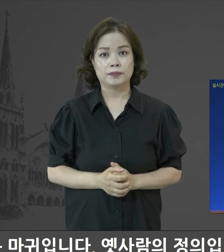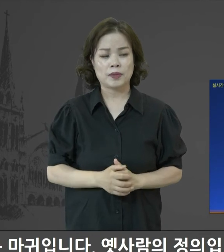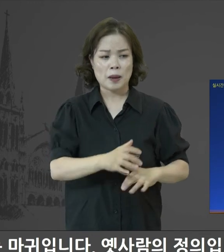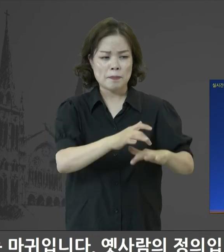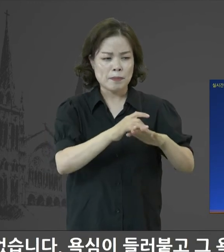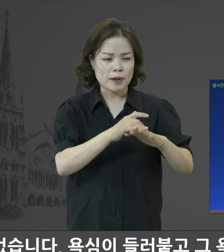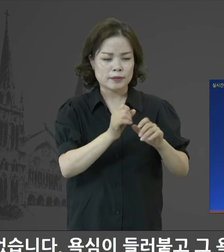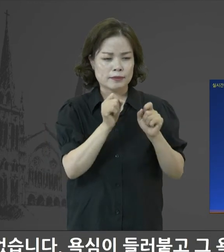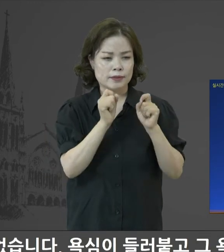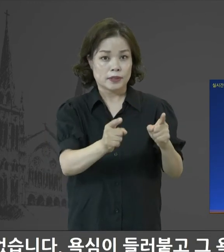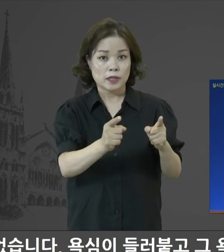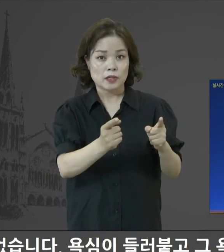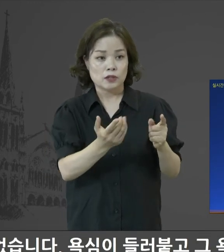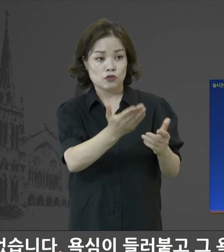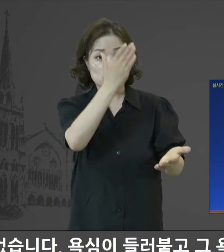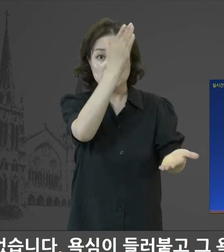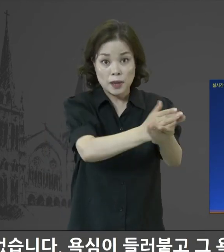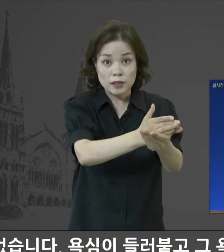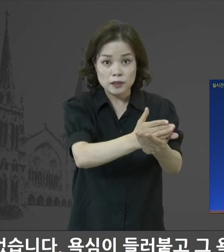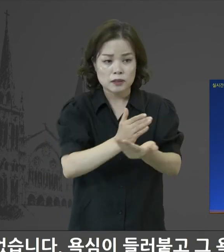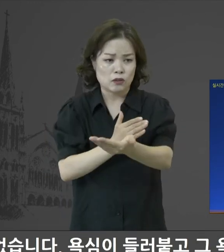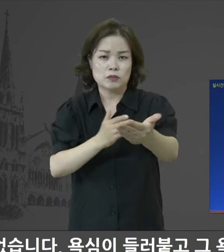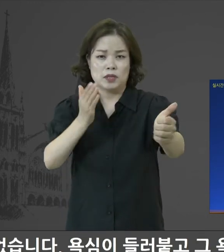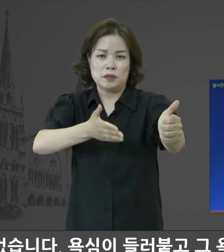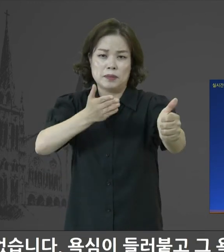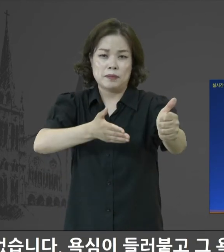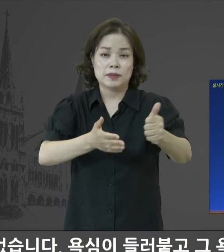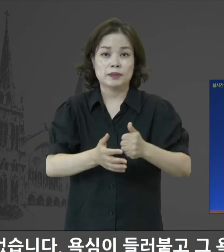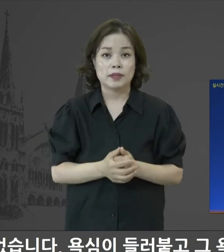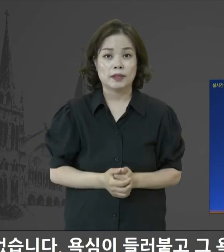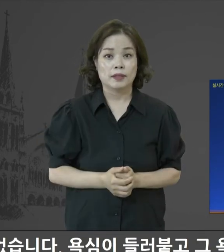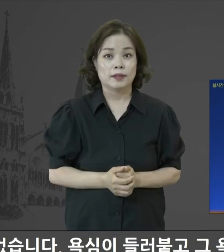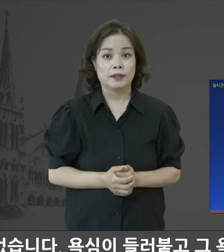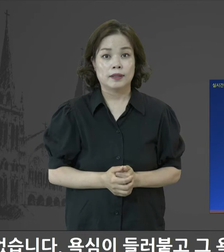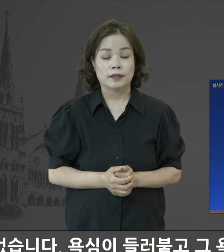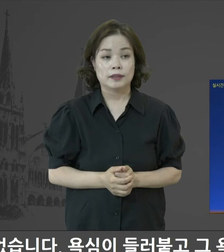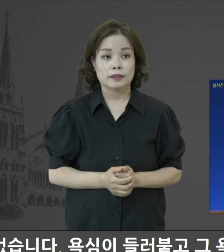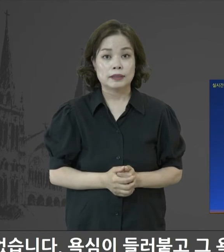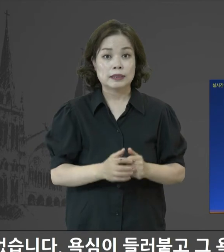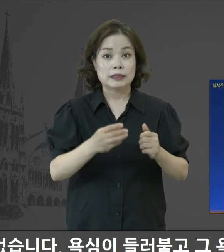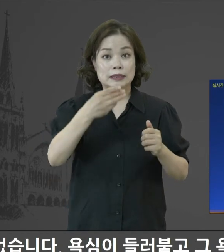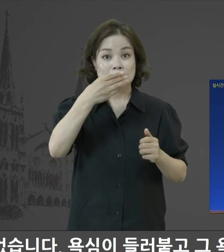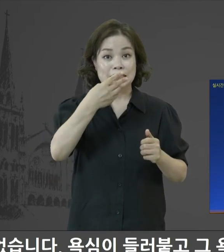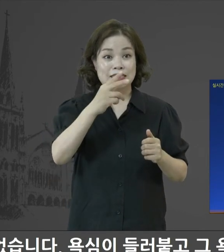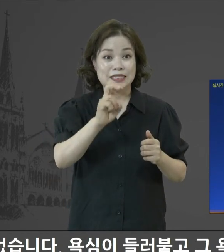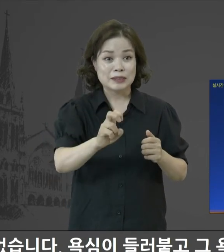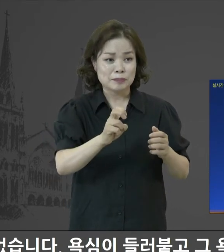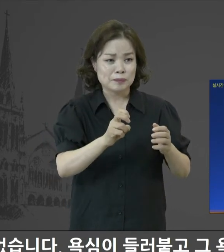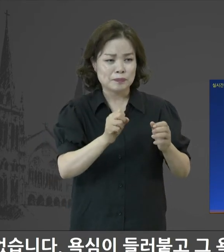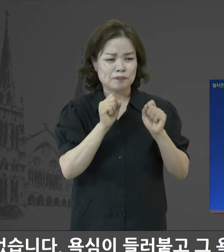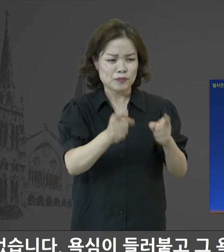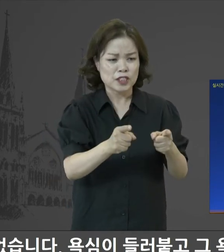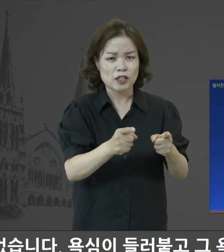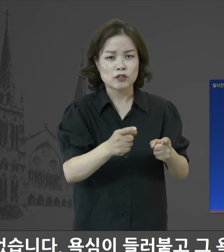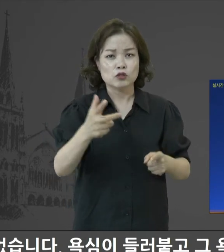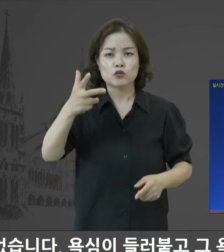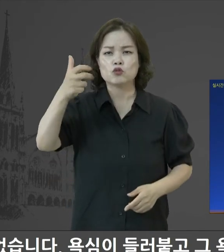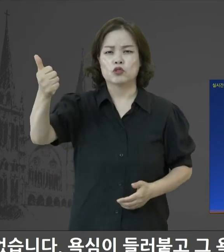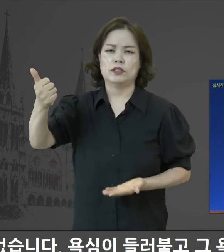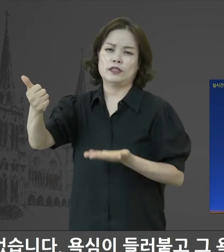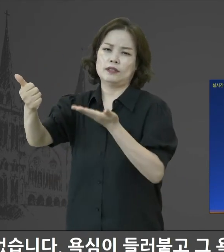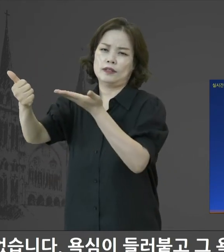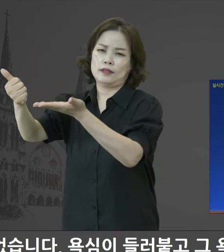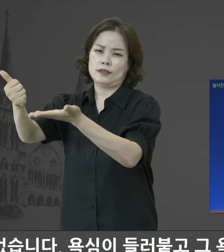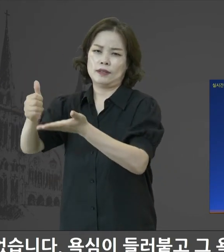마귀에게 틈을 주지 않는 저와 여러분 되기를 바랍니다. 그 틈을 우리 주님께 돌려드려야